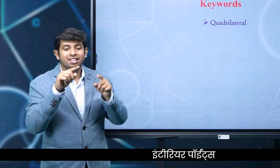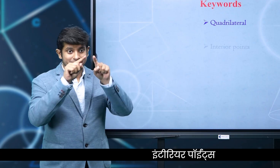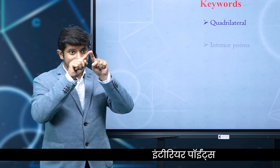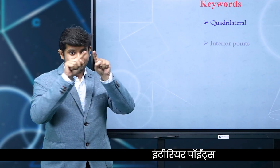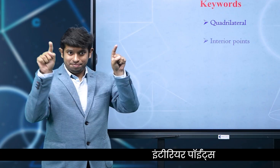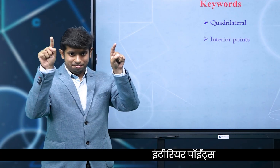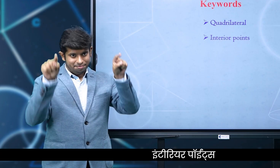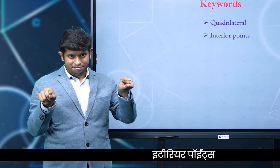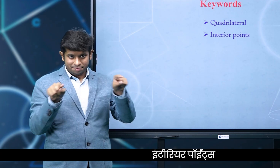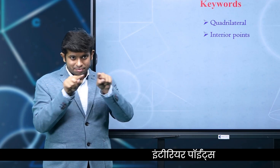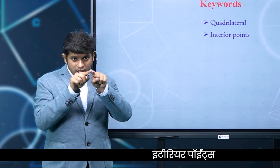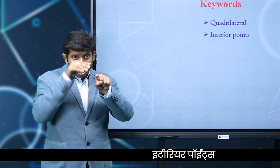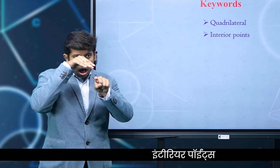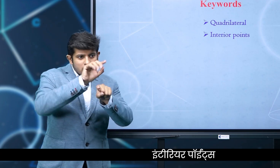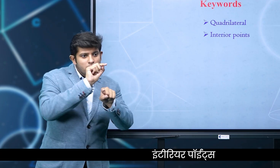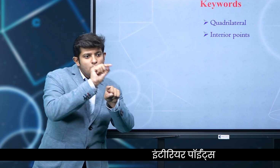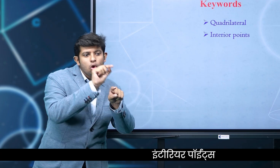इंटीरियर पॉइंट्स,